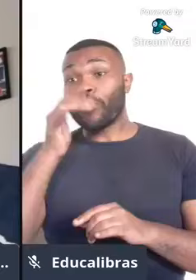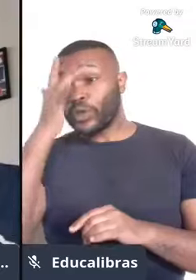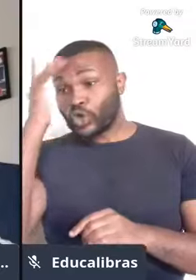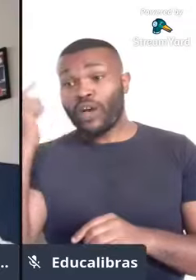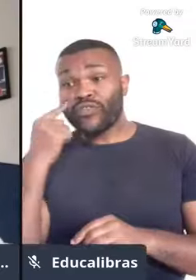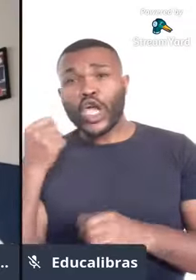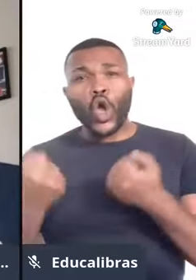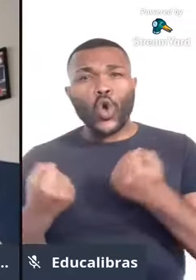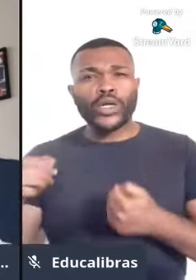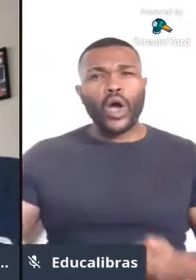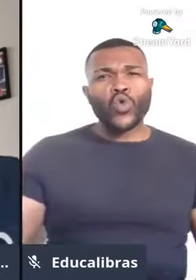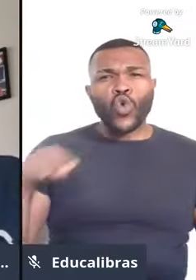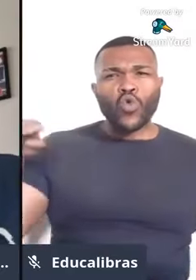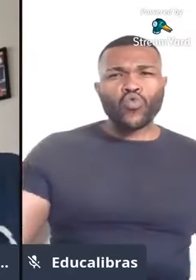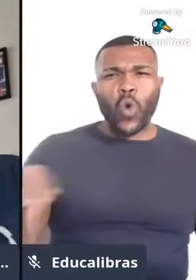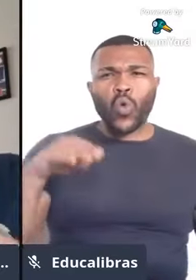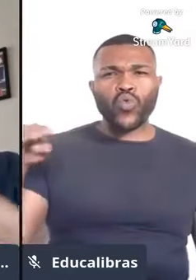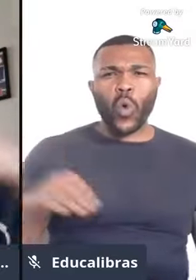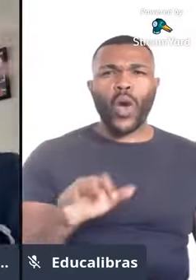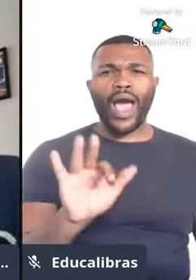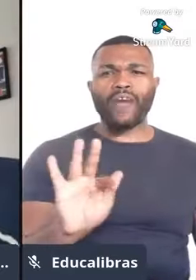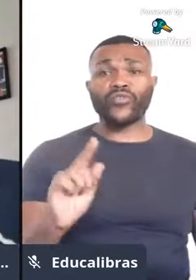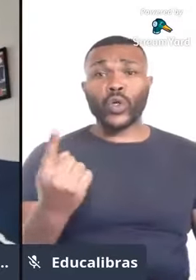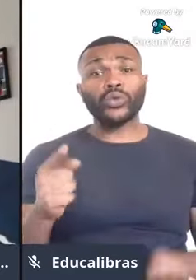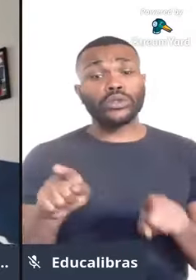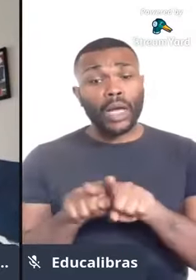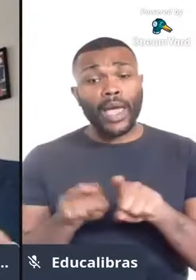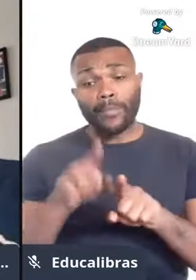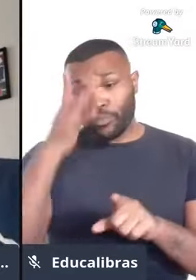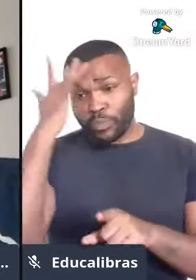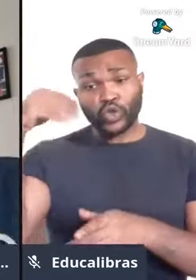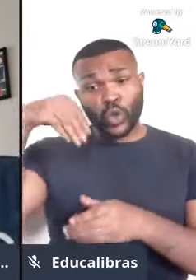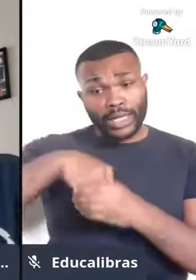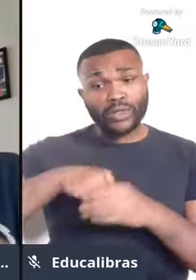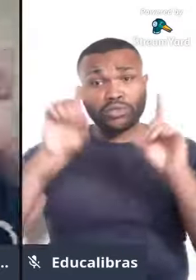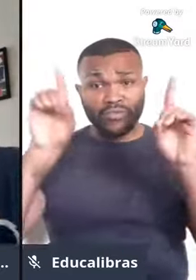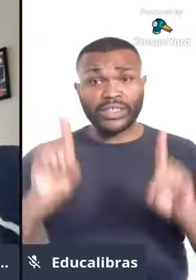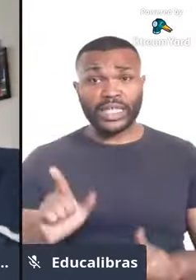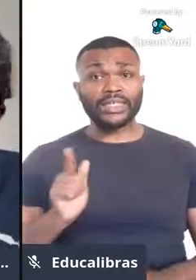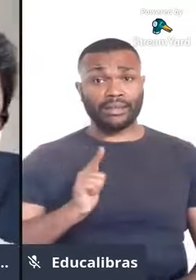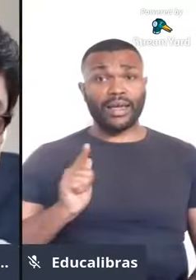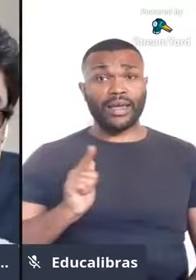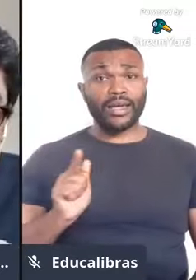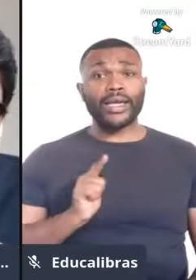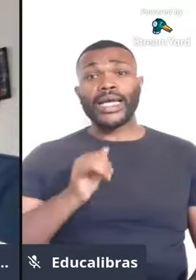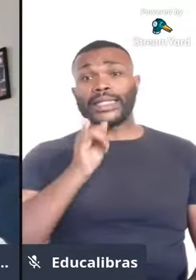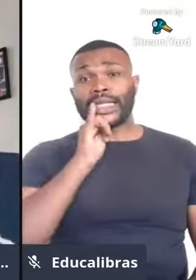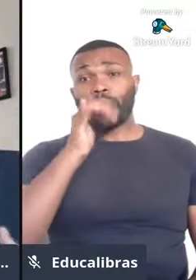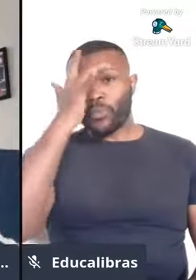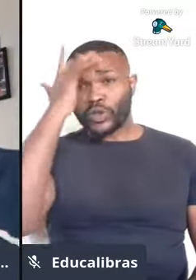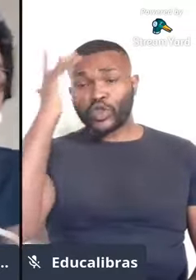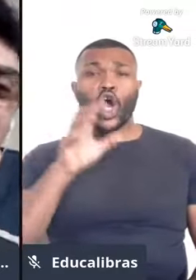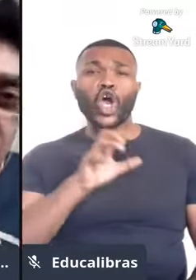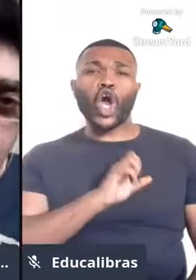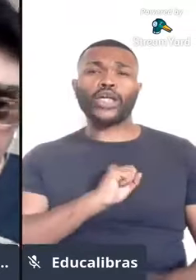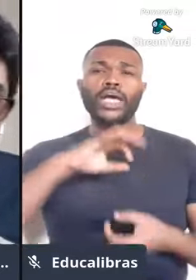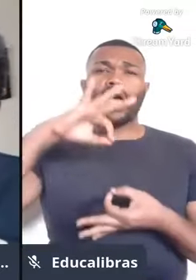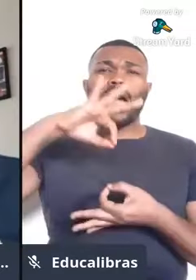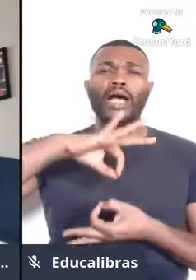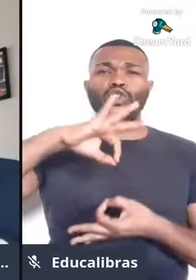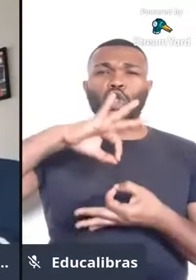teu público X que, sei lá, consome astronomia, que gosta de